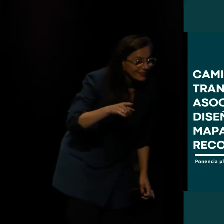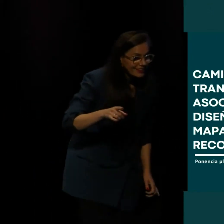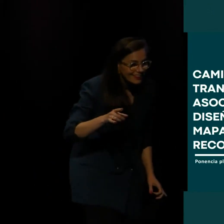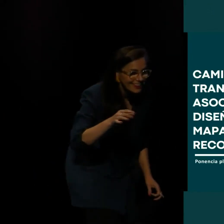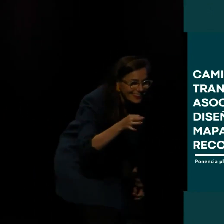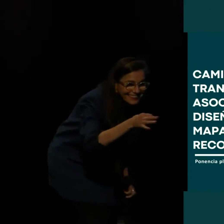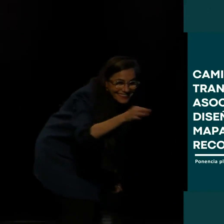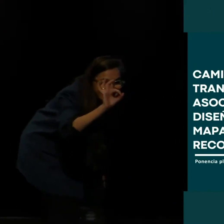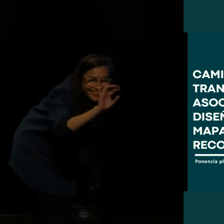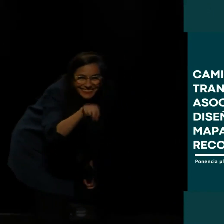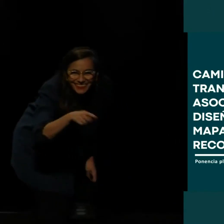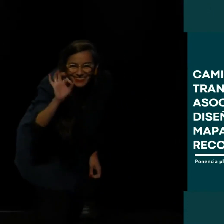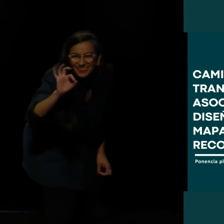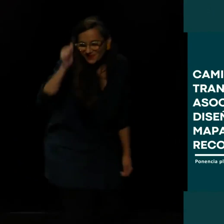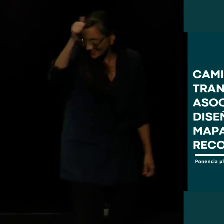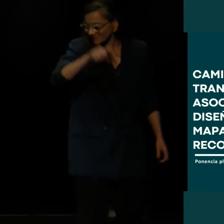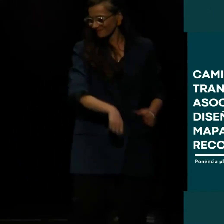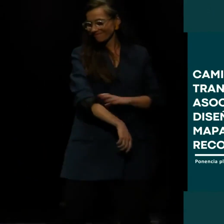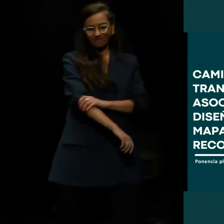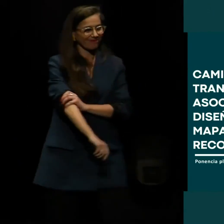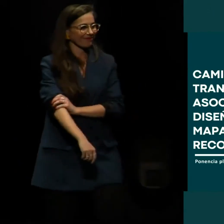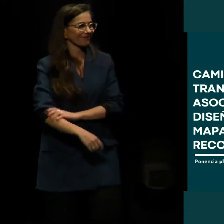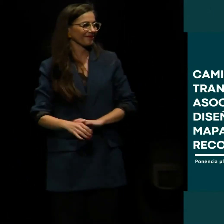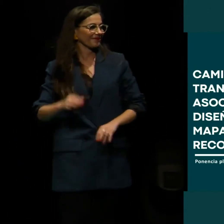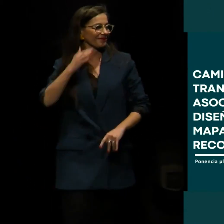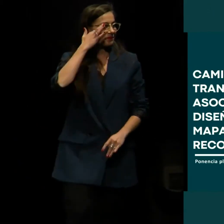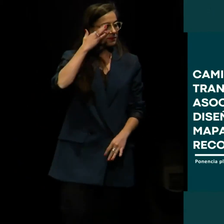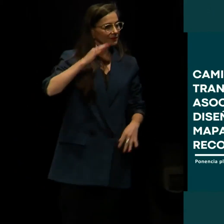¿Todo bien? ¿Correcto? ¿Sí?